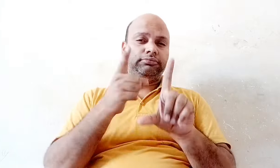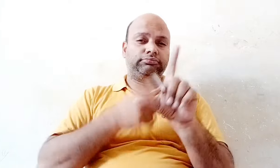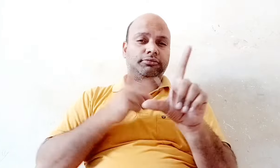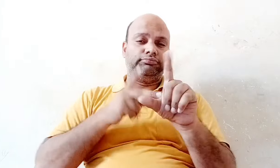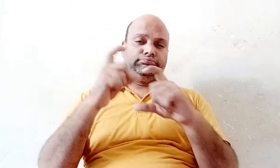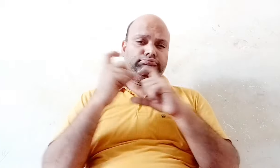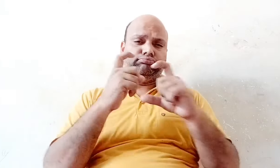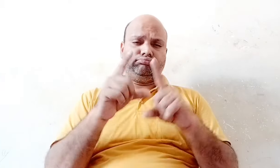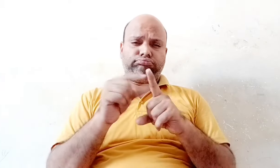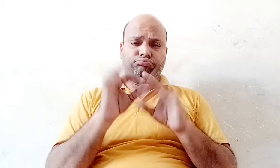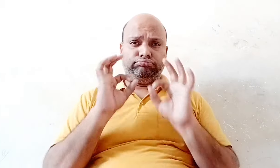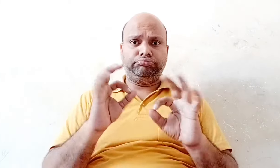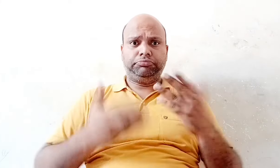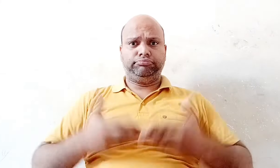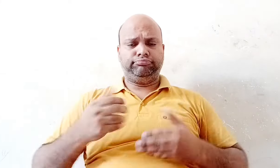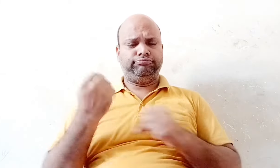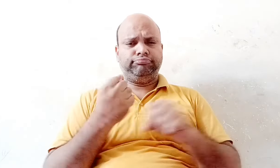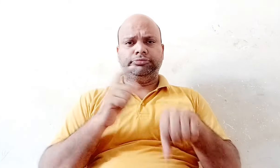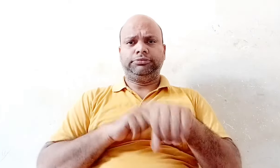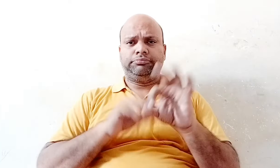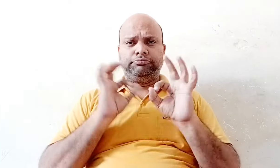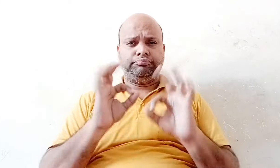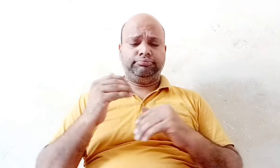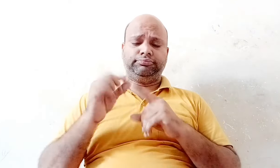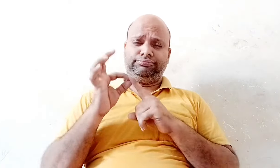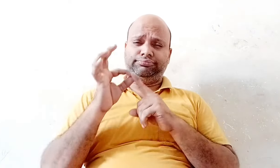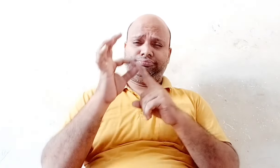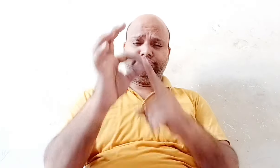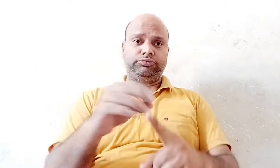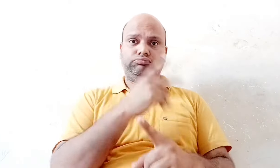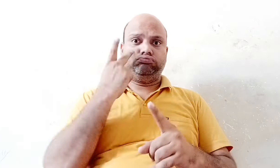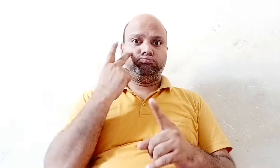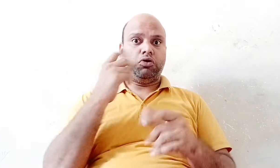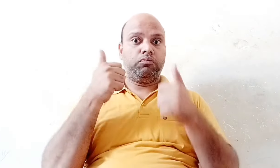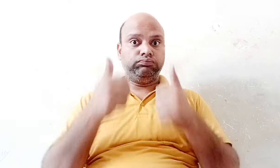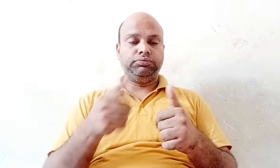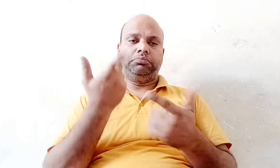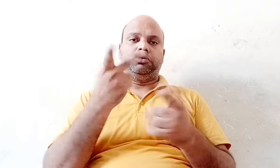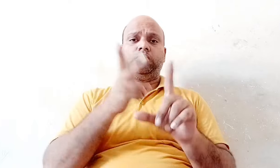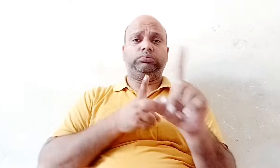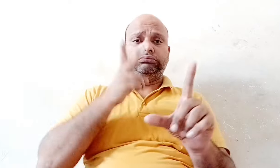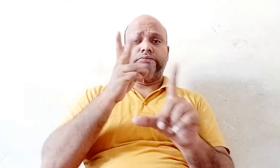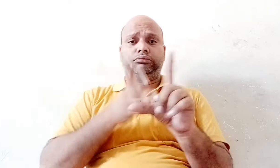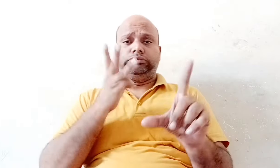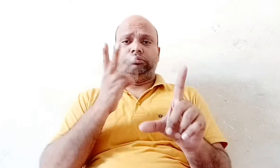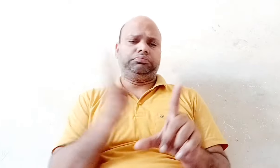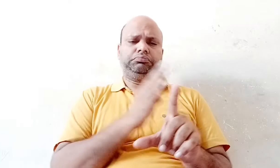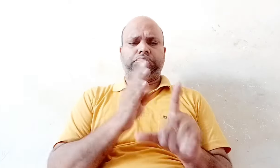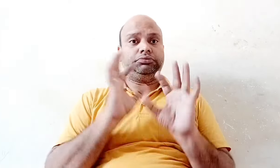8. Avadaka jaisa sreni ki tahata avedana karan hetu patrahai, usi sreni mem onalena avedana kara.